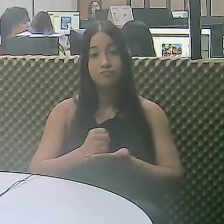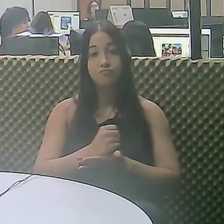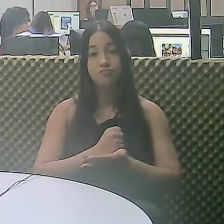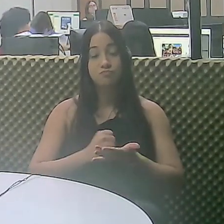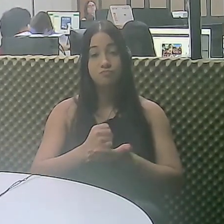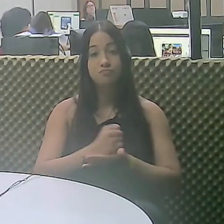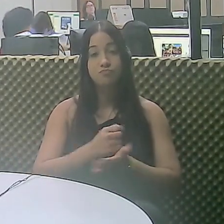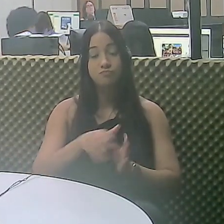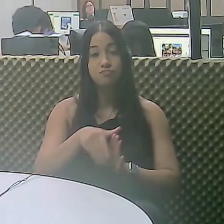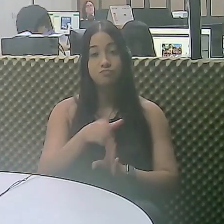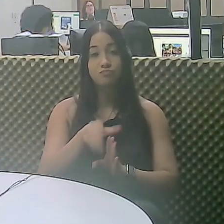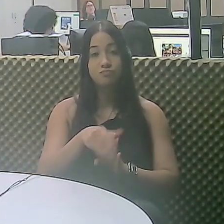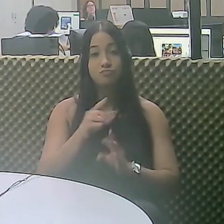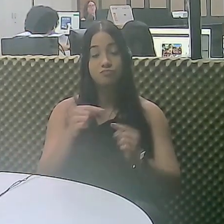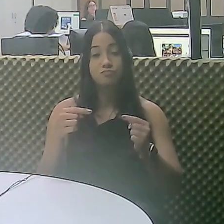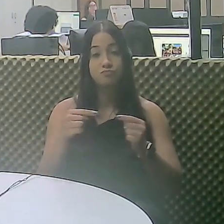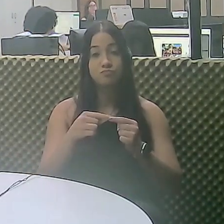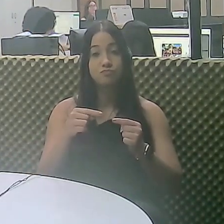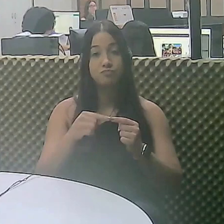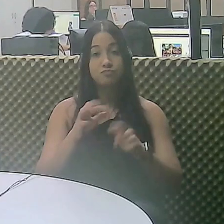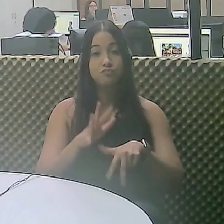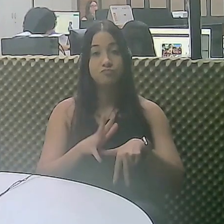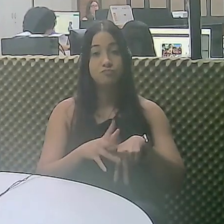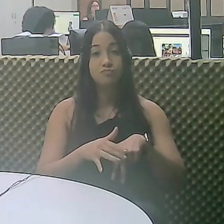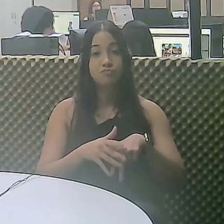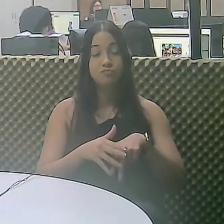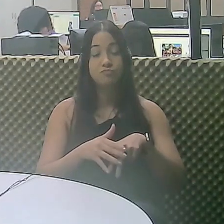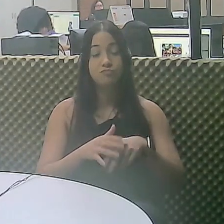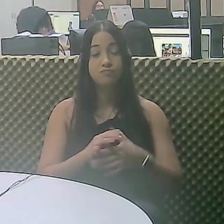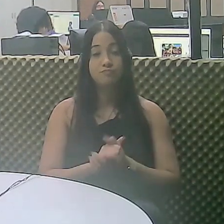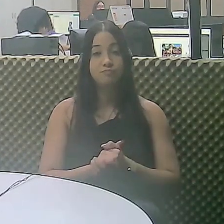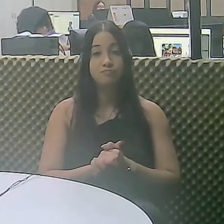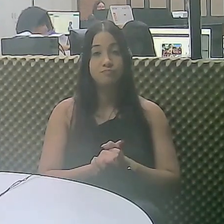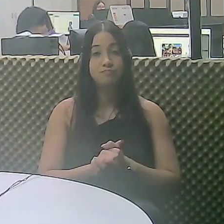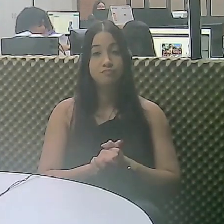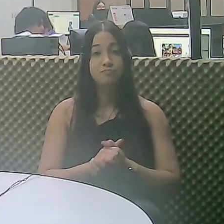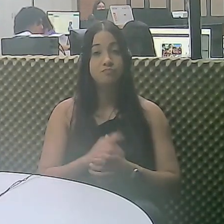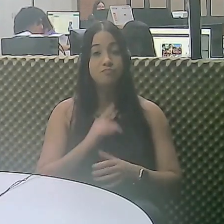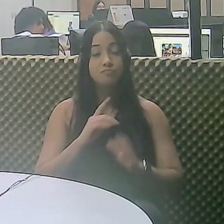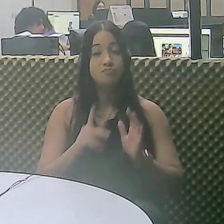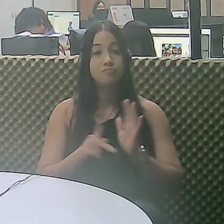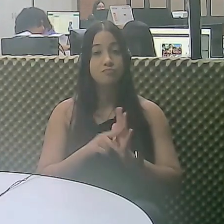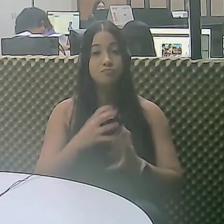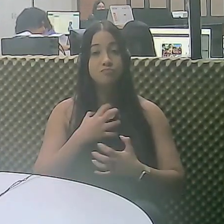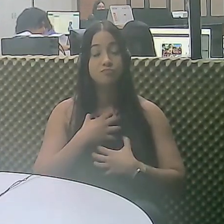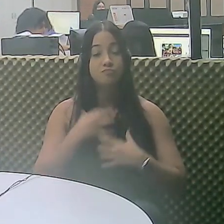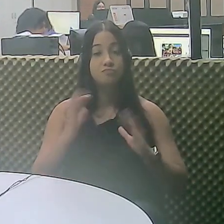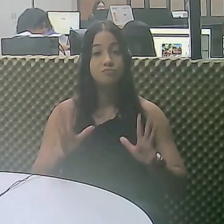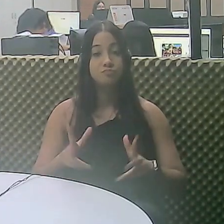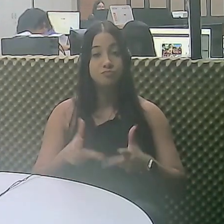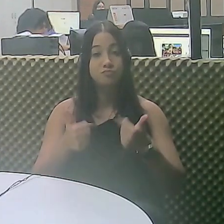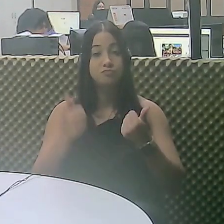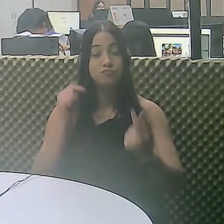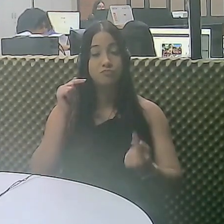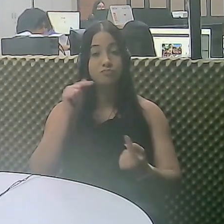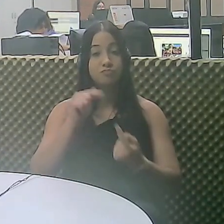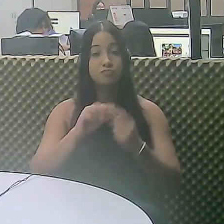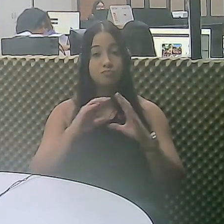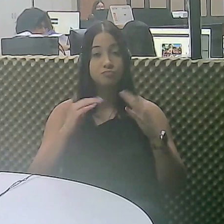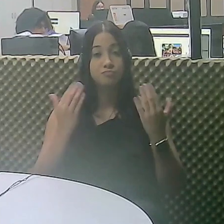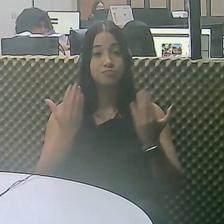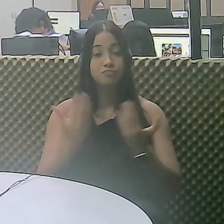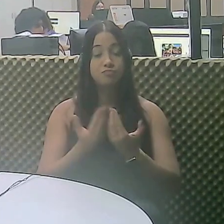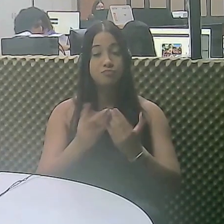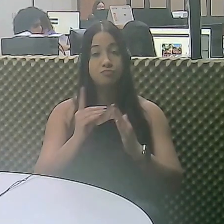repassar orientações adequadas aos pacientes a medida será adotada como forma de otimizar em prol da comunidade